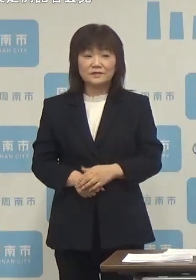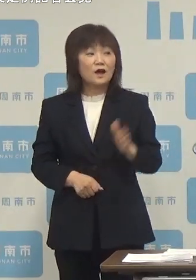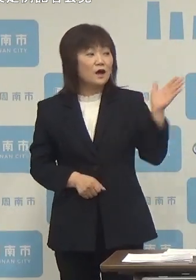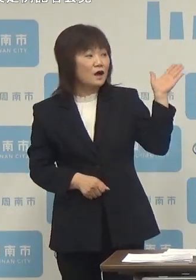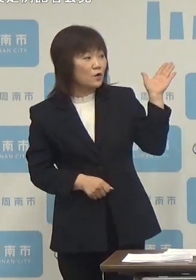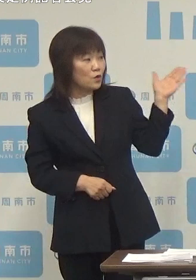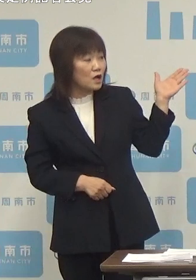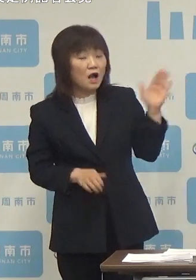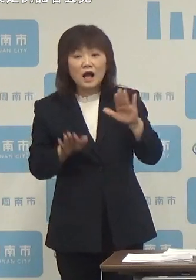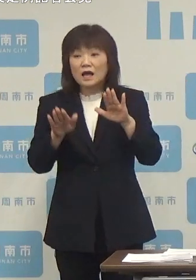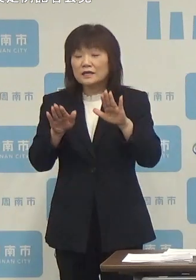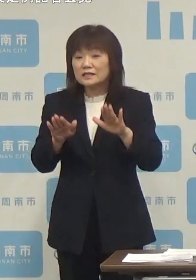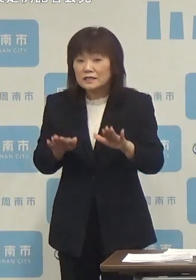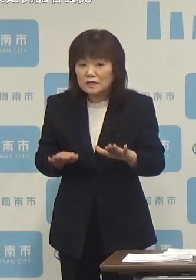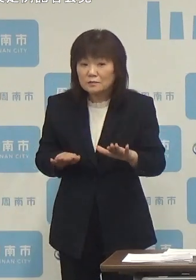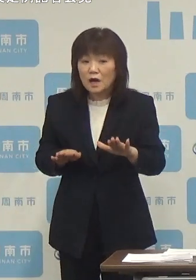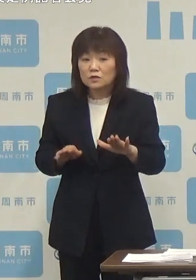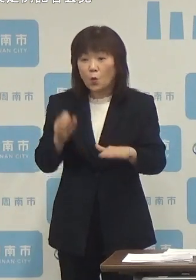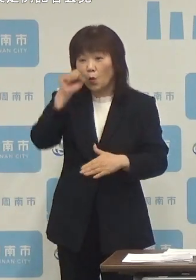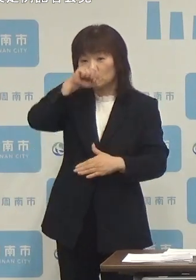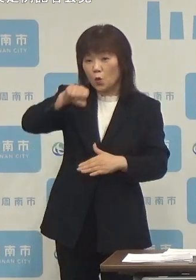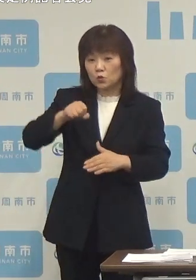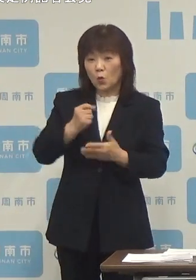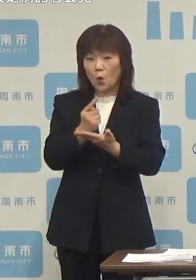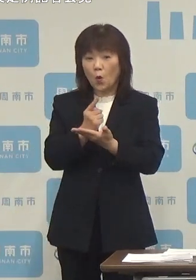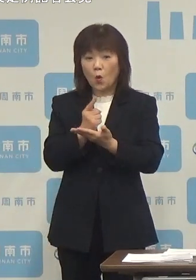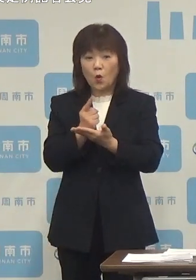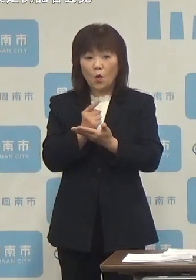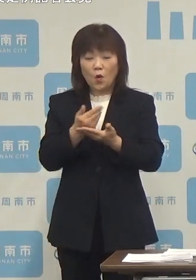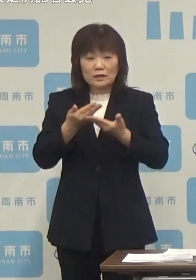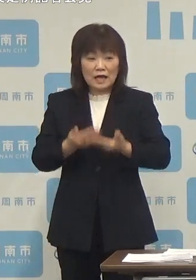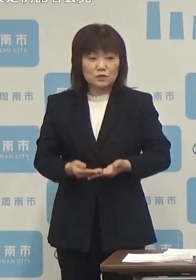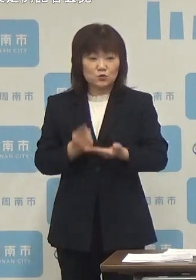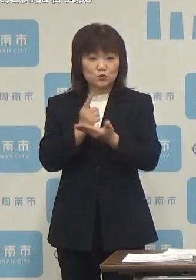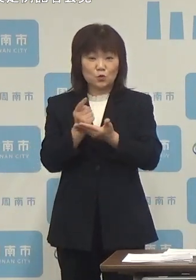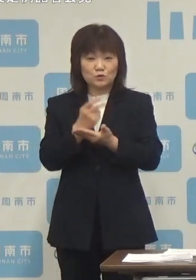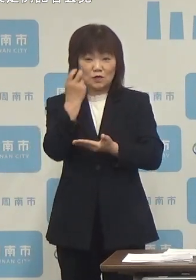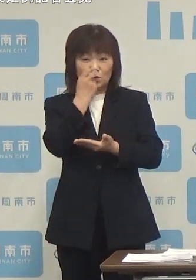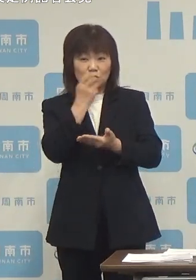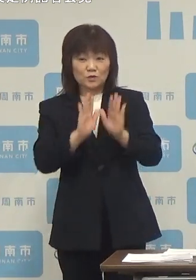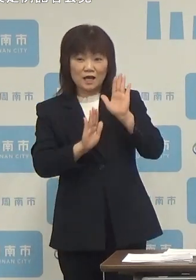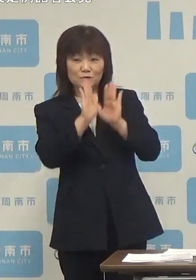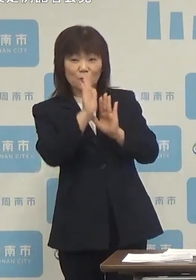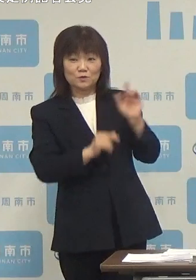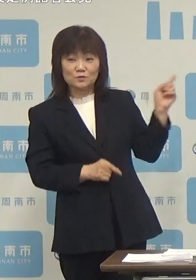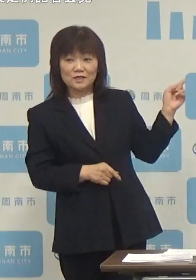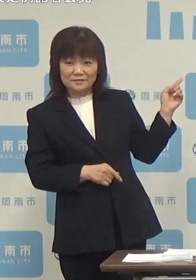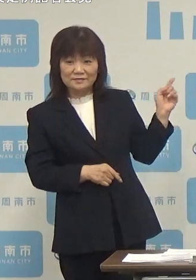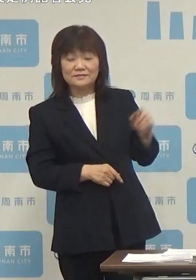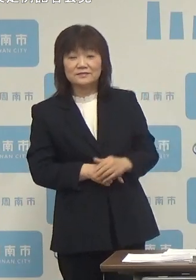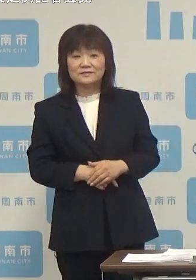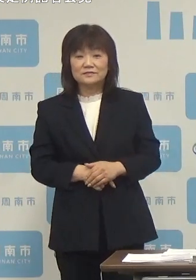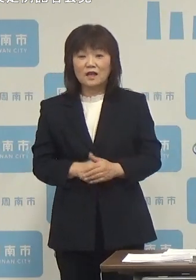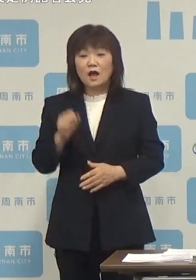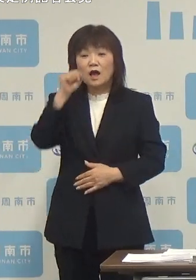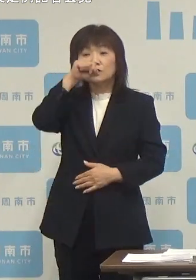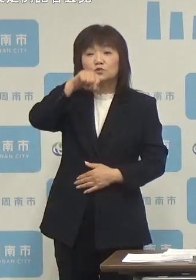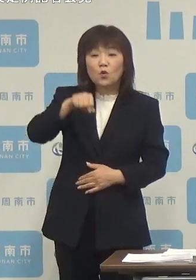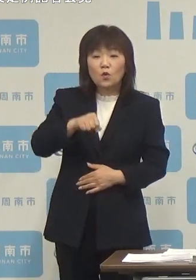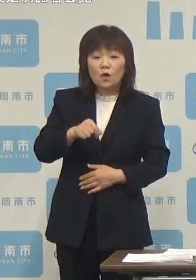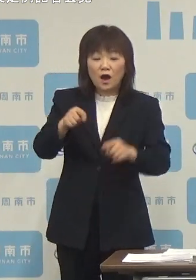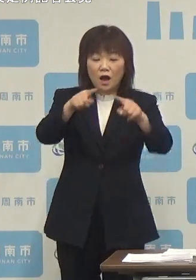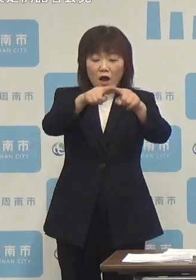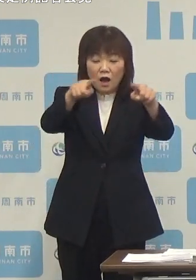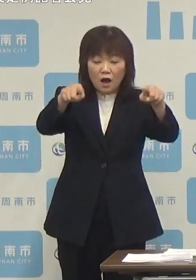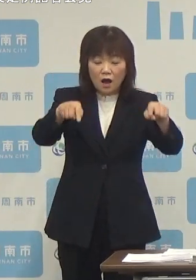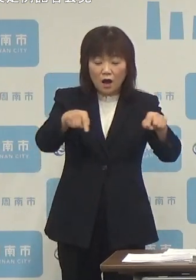これが現在の象の体重測定の様子でございます。象は2つ